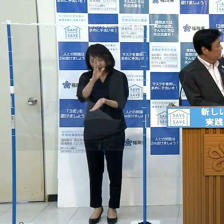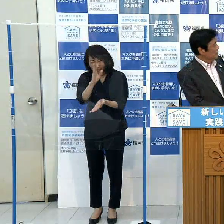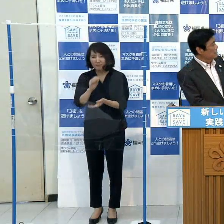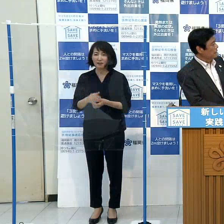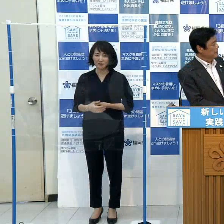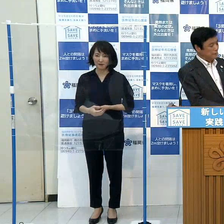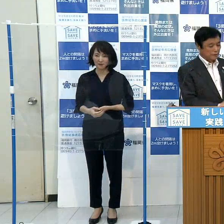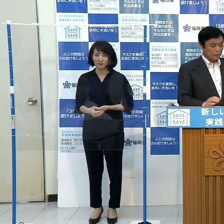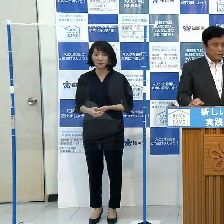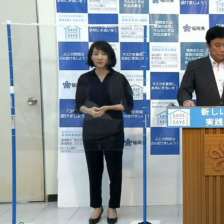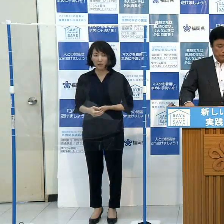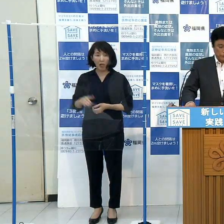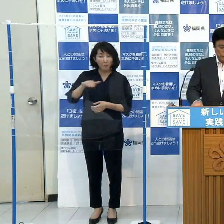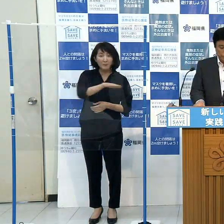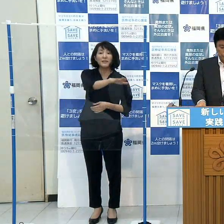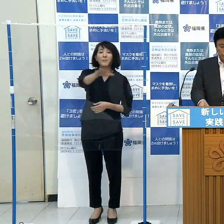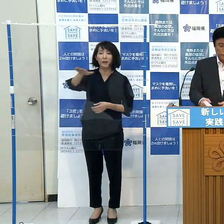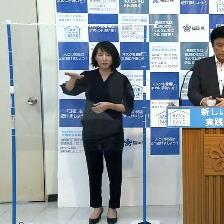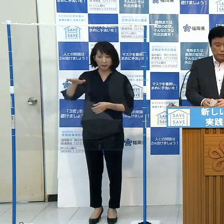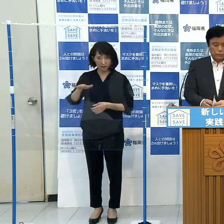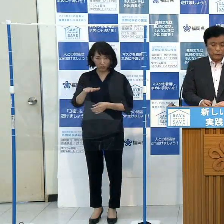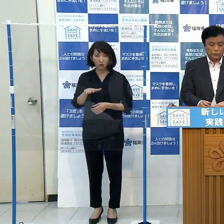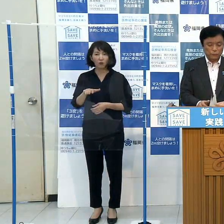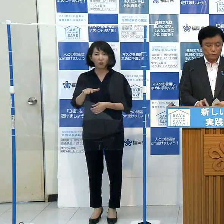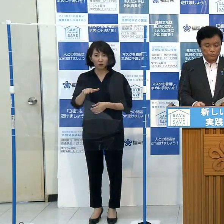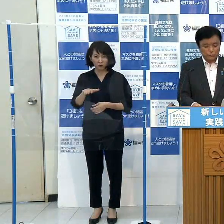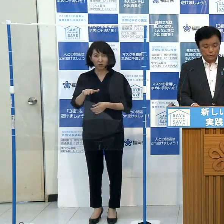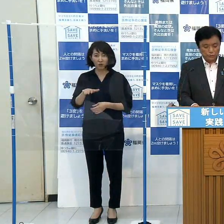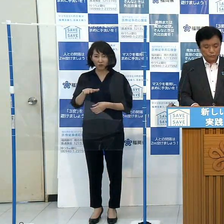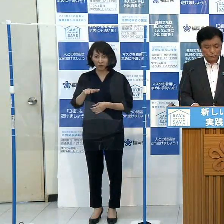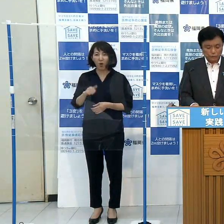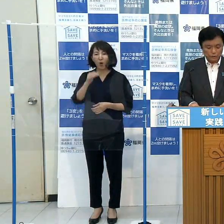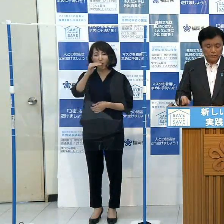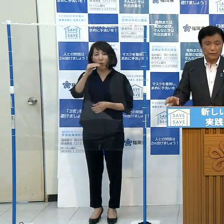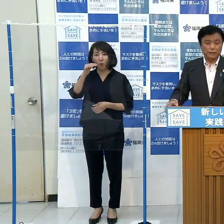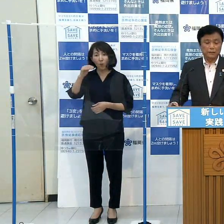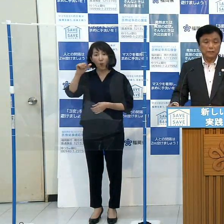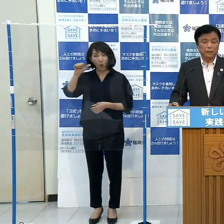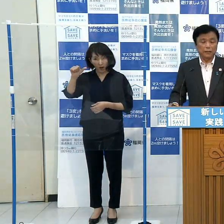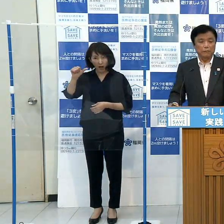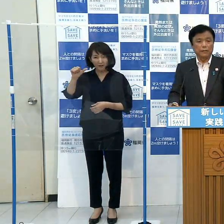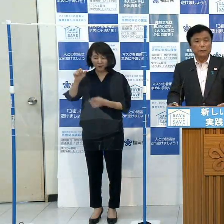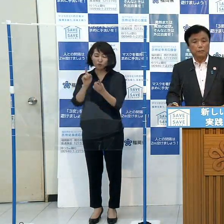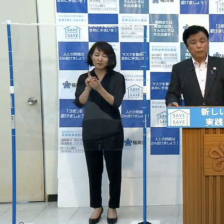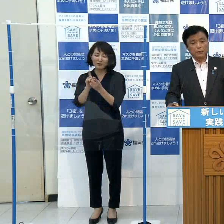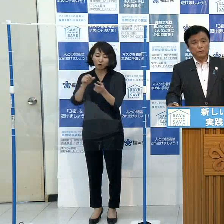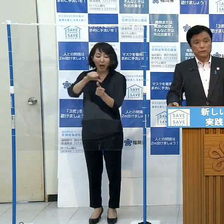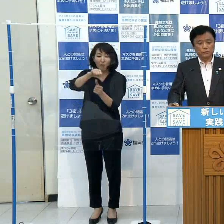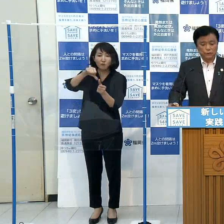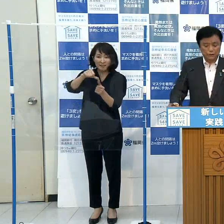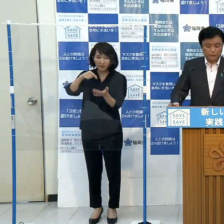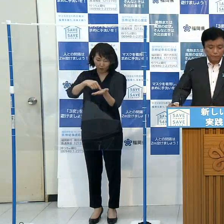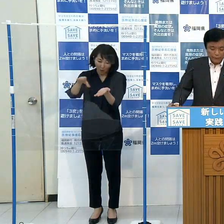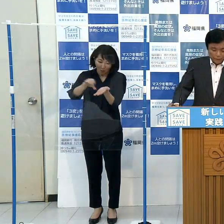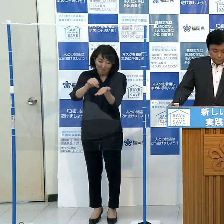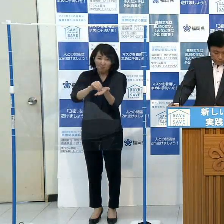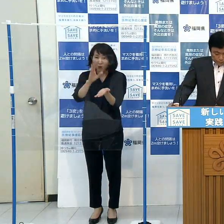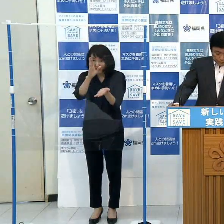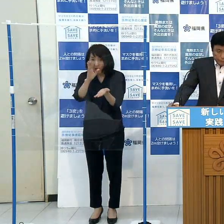ります。皆さん方にもこのココア等の利用をしっかりやっていただければ万が一の時